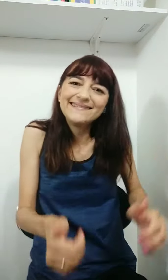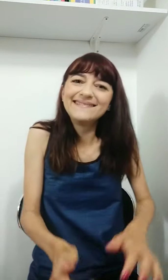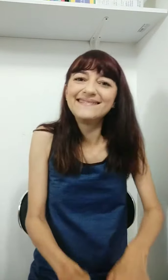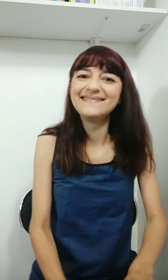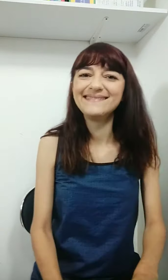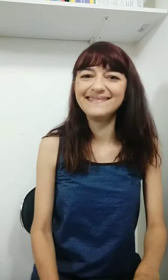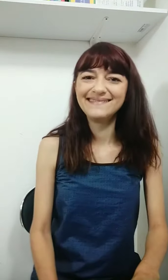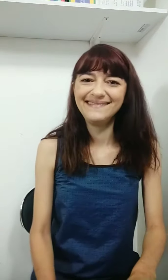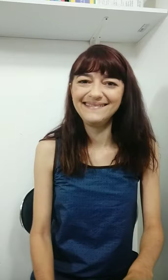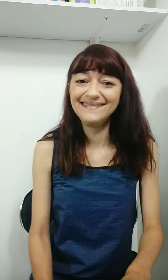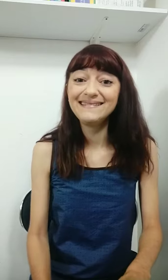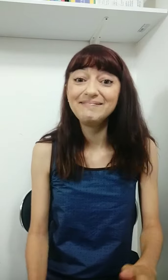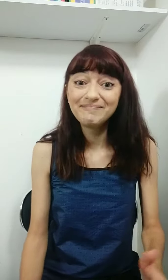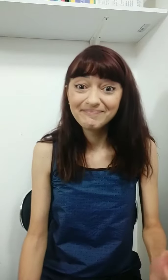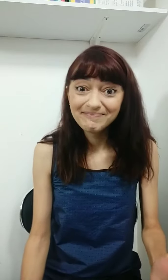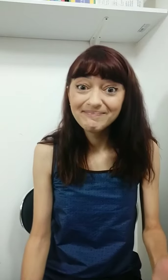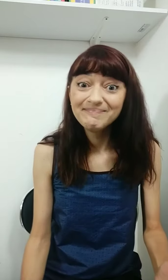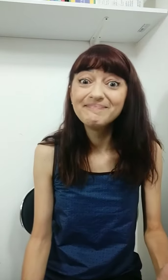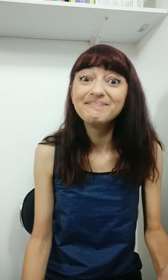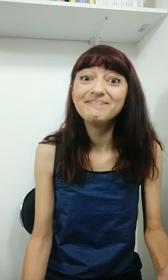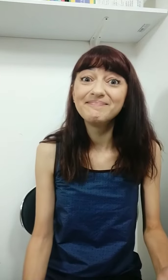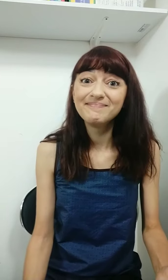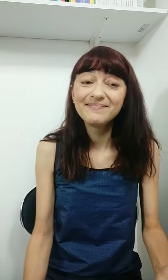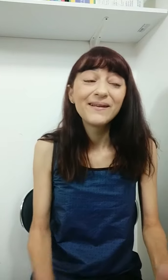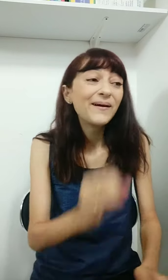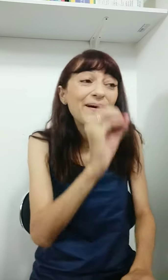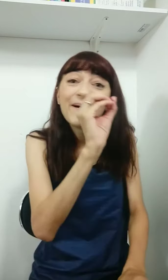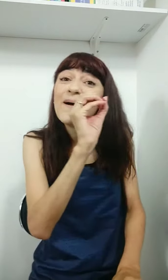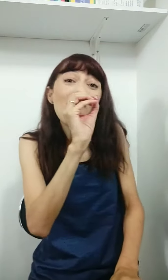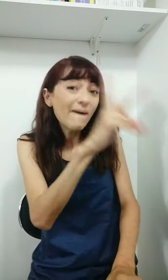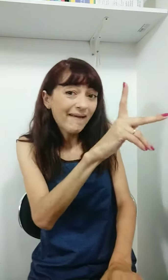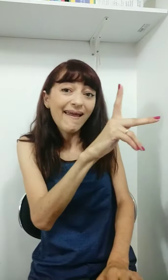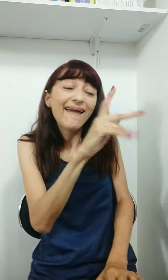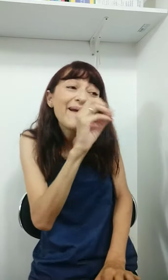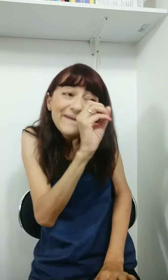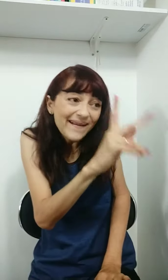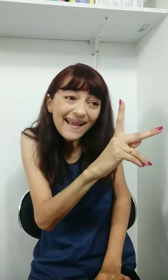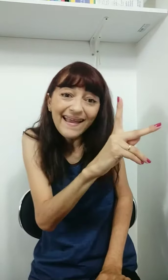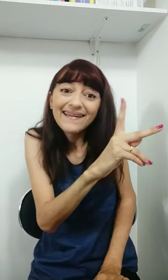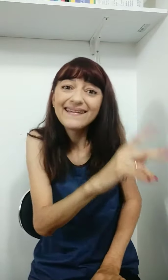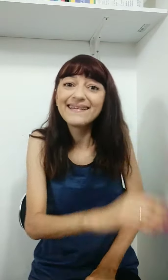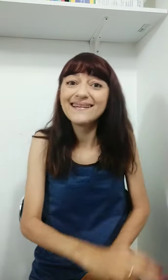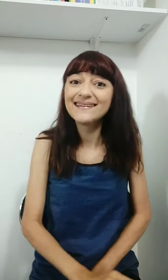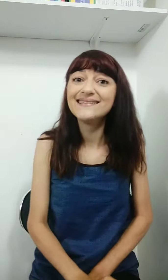ok. Né? Com essa expressão de felicidade, né? Com essa expressão, né? Ok, né?